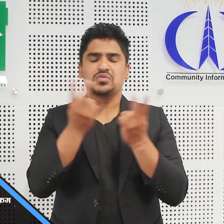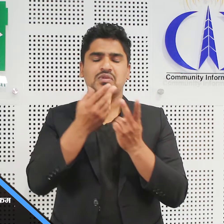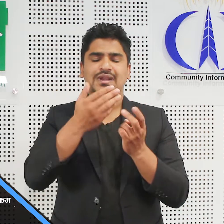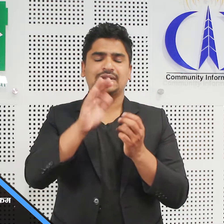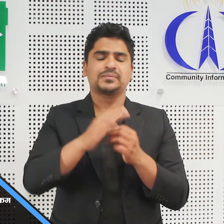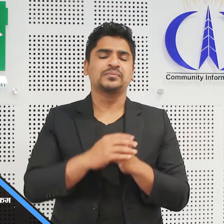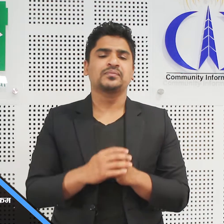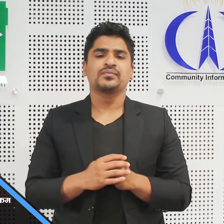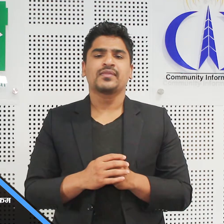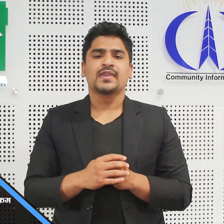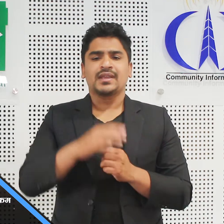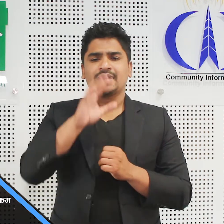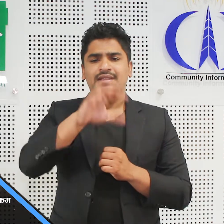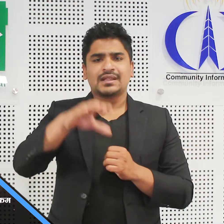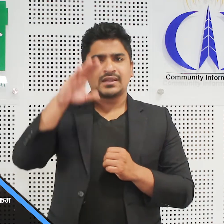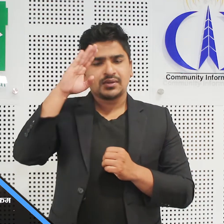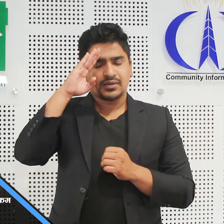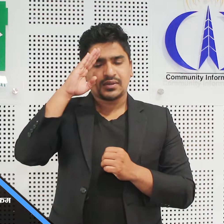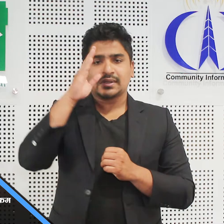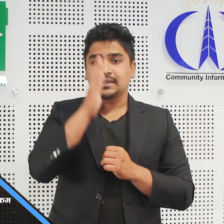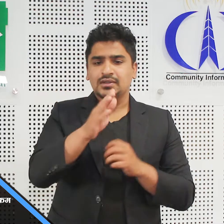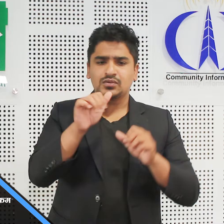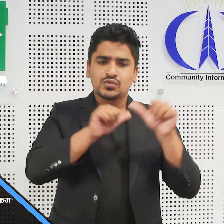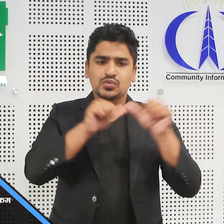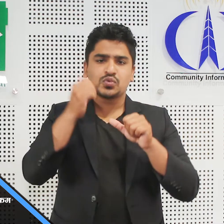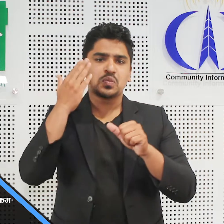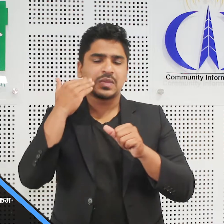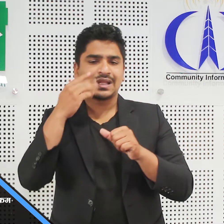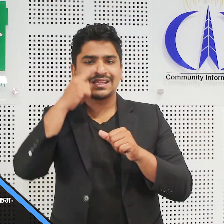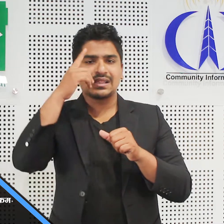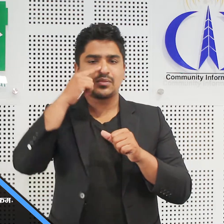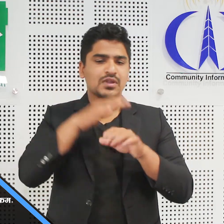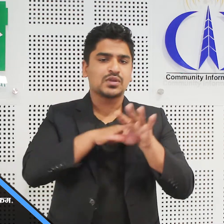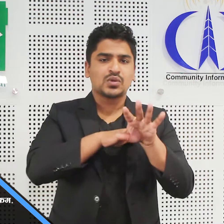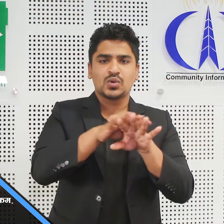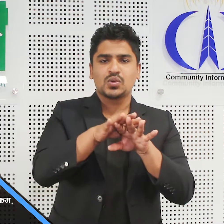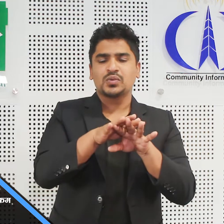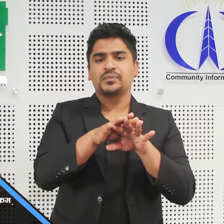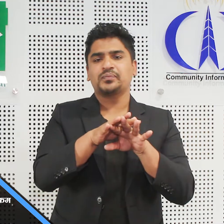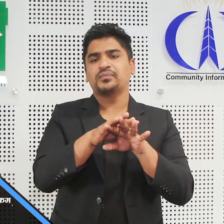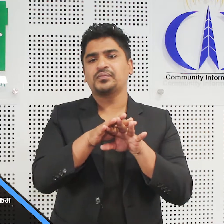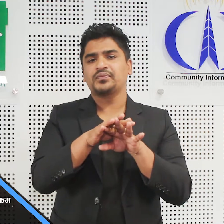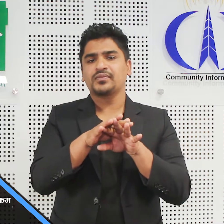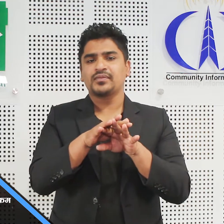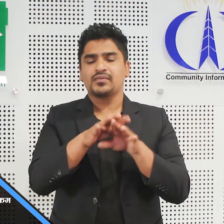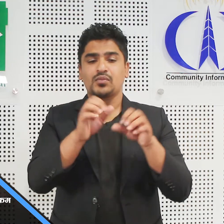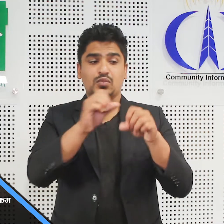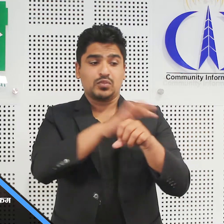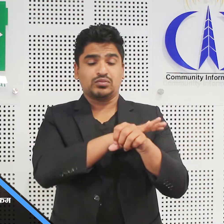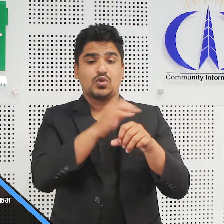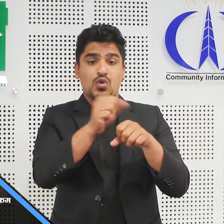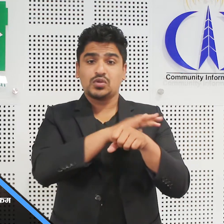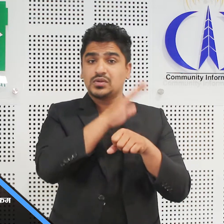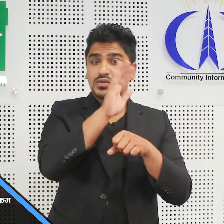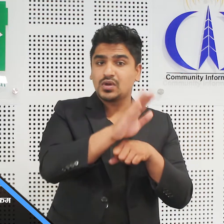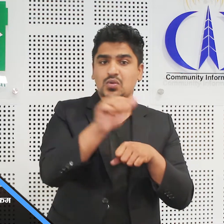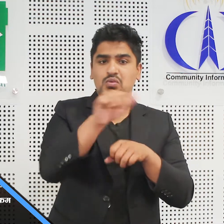स्थानीय तहले त्यो गरे केही पनि अलिकति हेरेको छैन जस्तो लाग्छ मलाई चाहिँ। अलि स्थानीय तहले चाहिँ अब जो जो